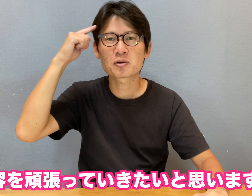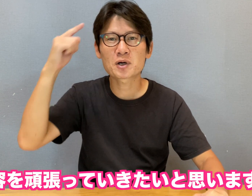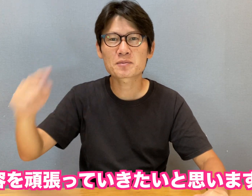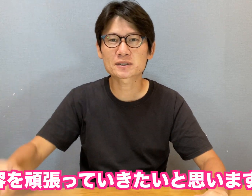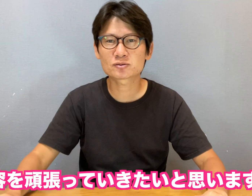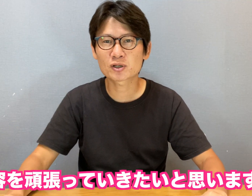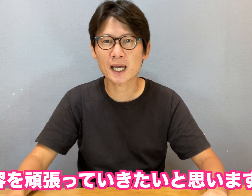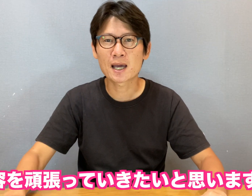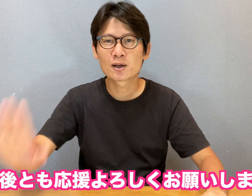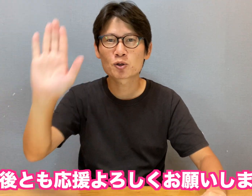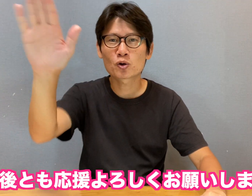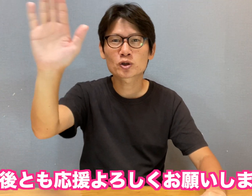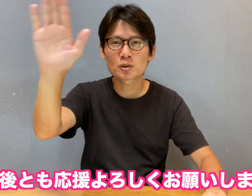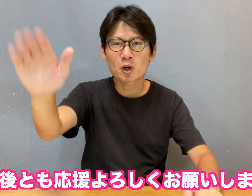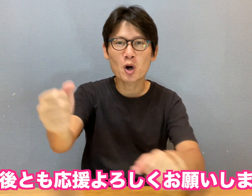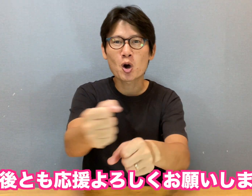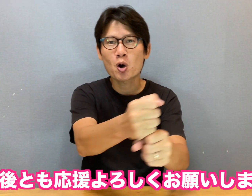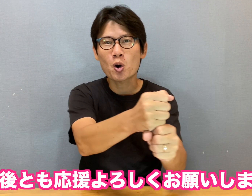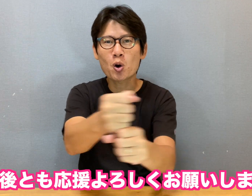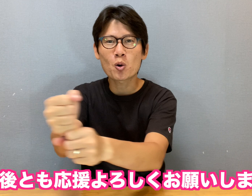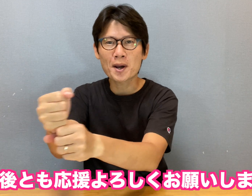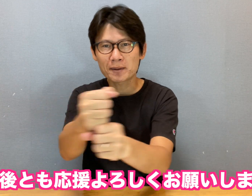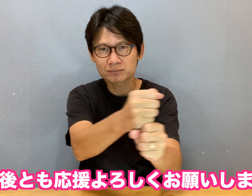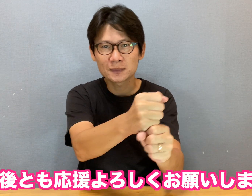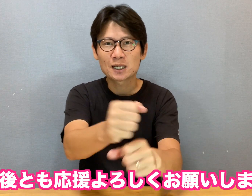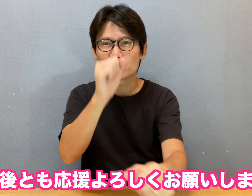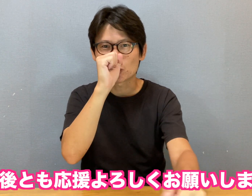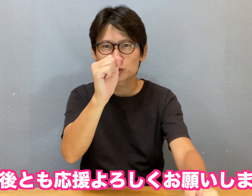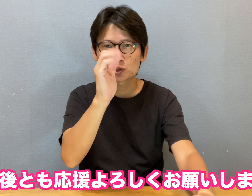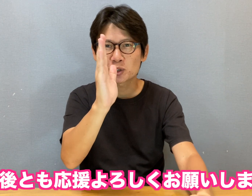いますので、今後とも応援よろしくお願いい